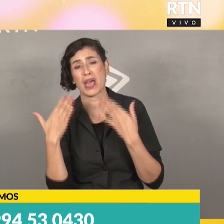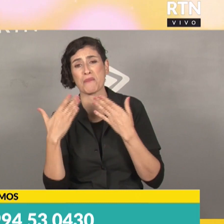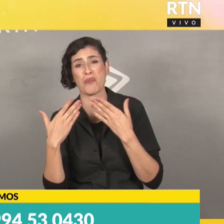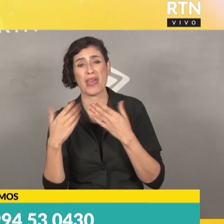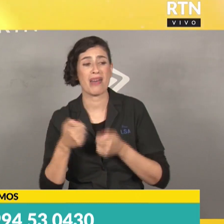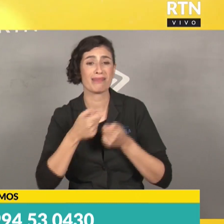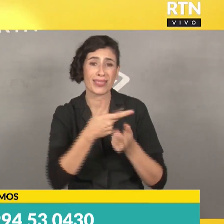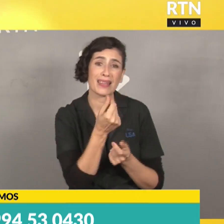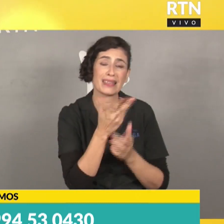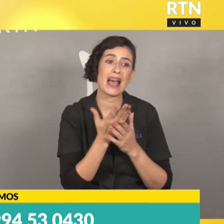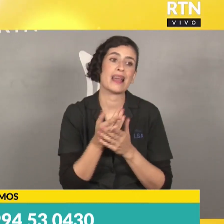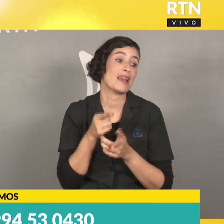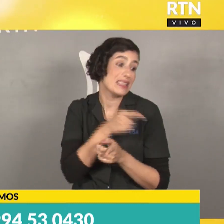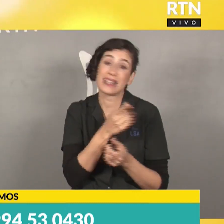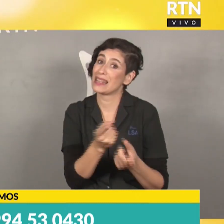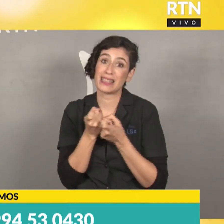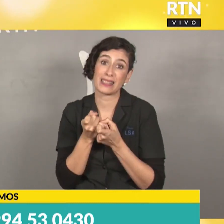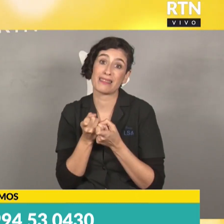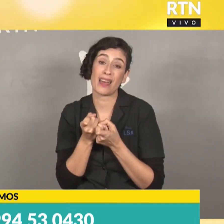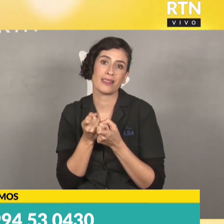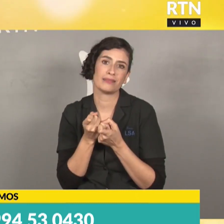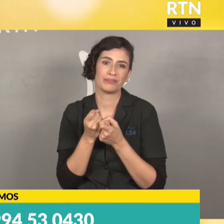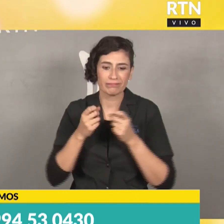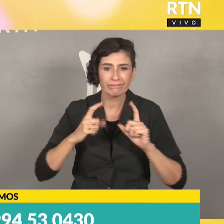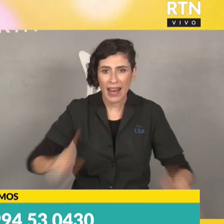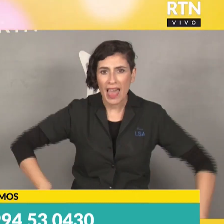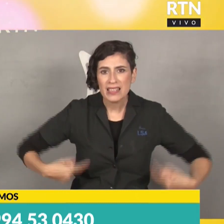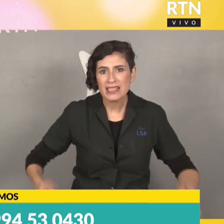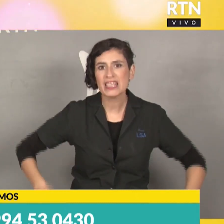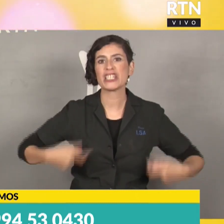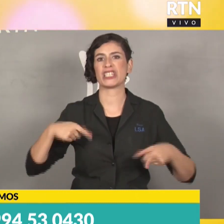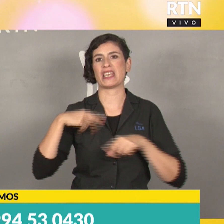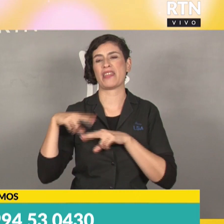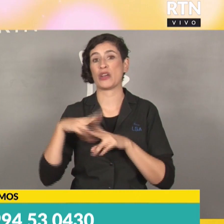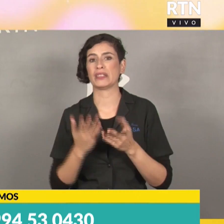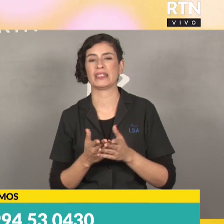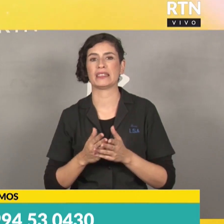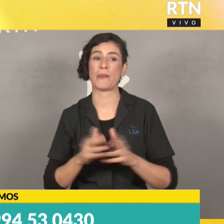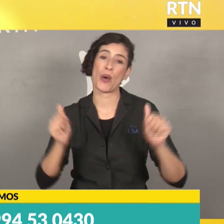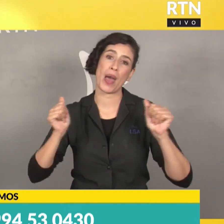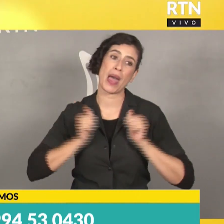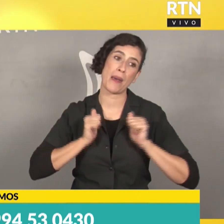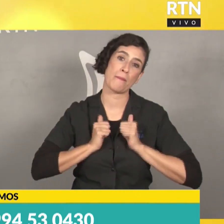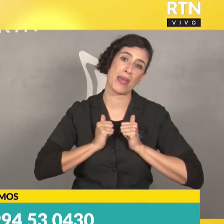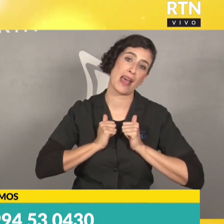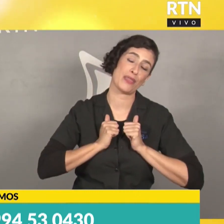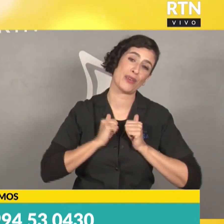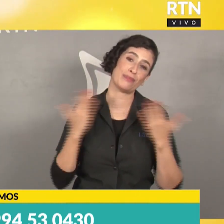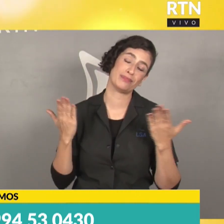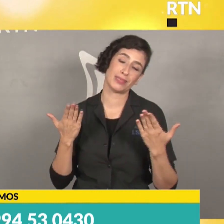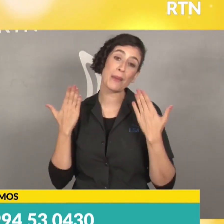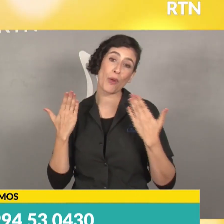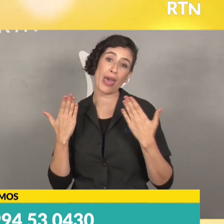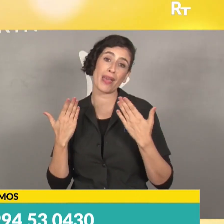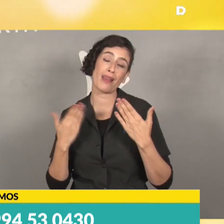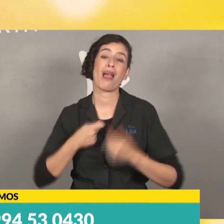es indispensable para su vida cotidiana, y estamos esperando la ayuda de toda la ciudadanía como para que